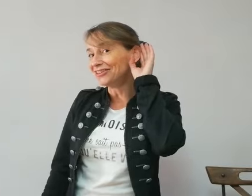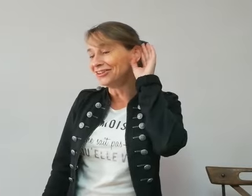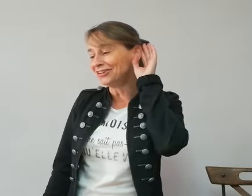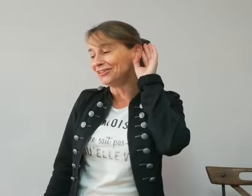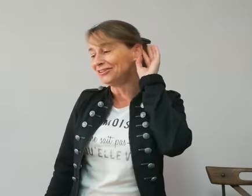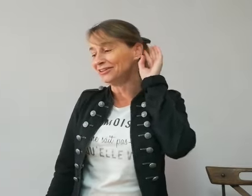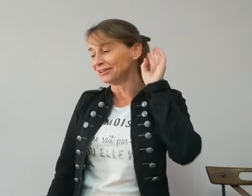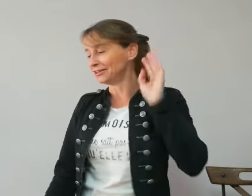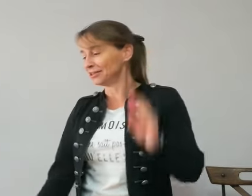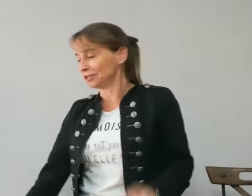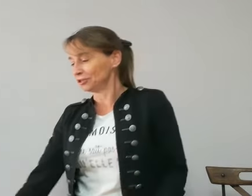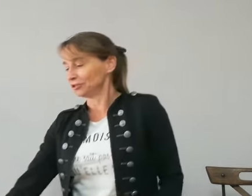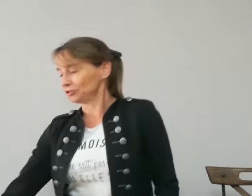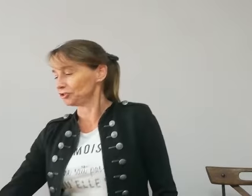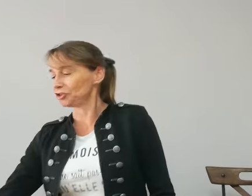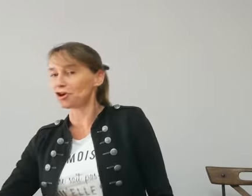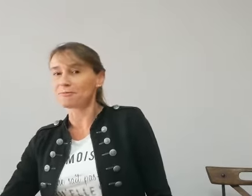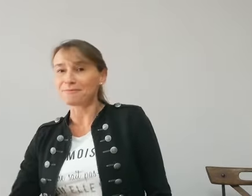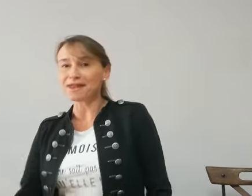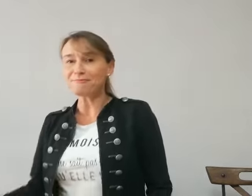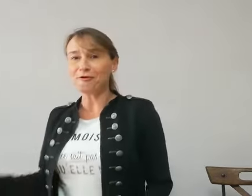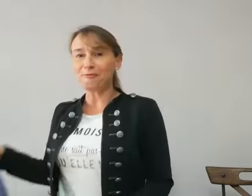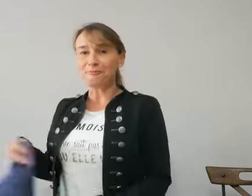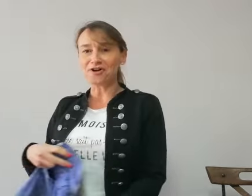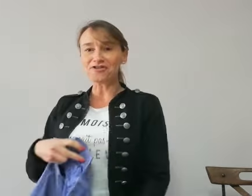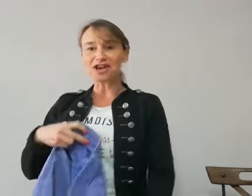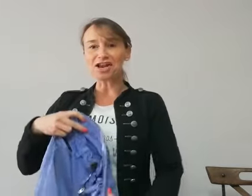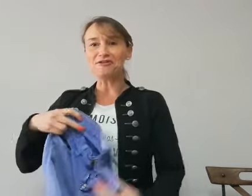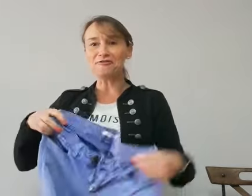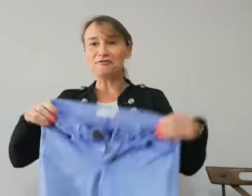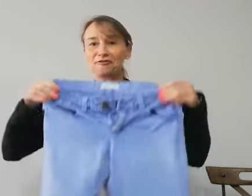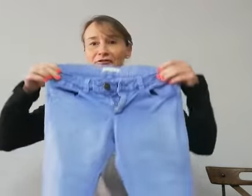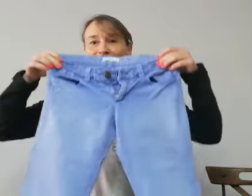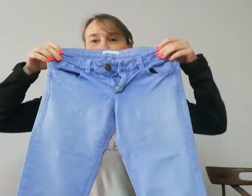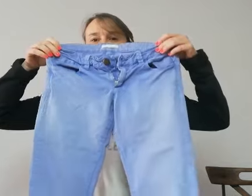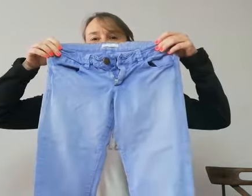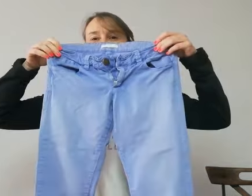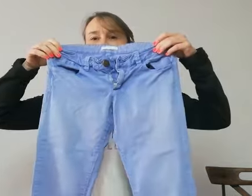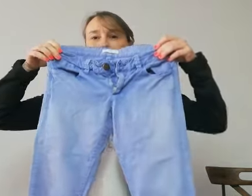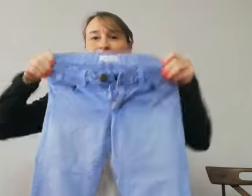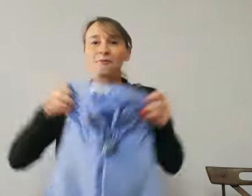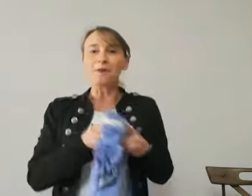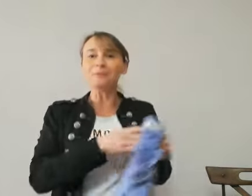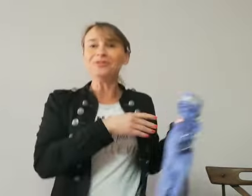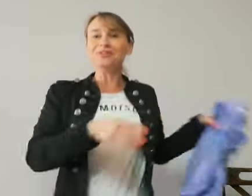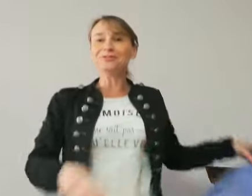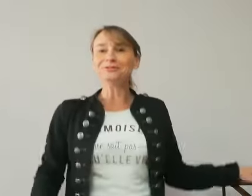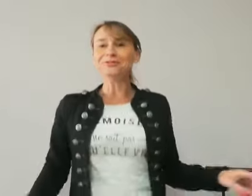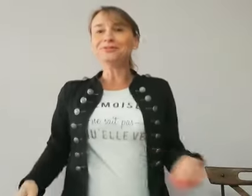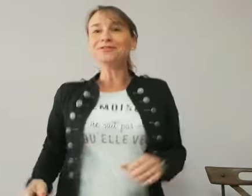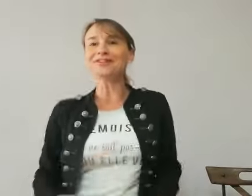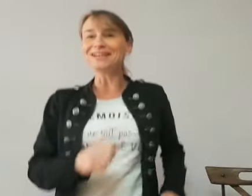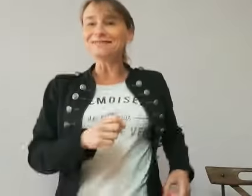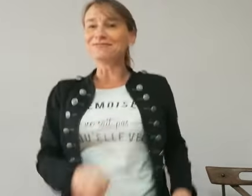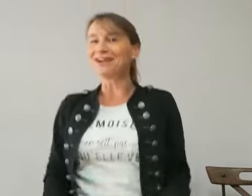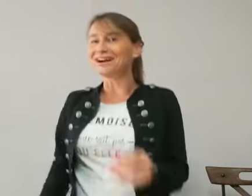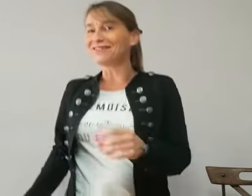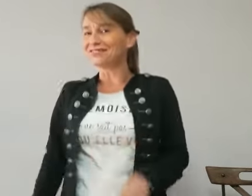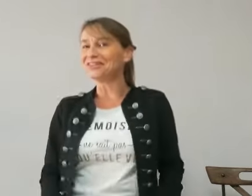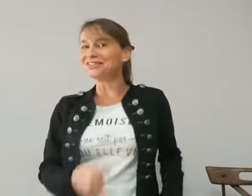-tu ? Je mets mon pantalon Promenons-nous dans les bois, pendant